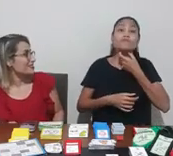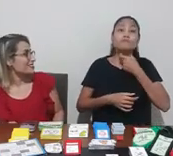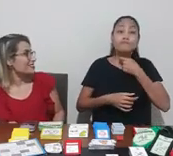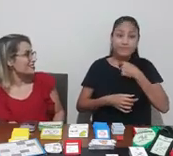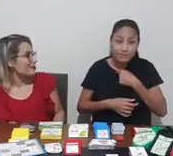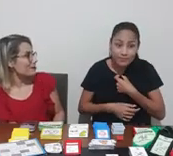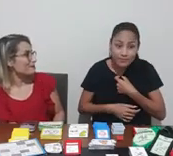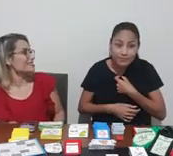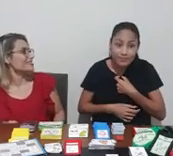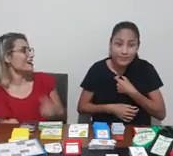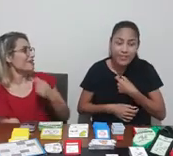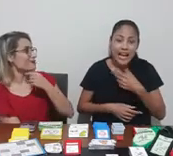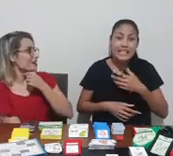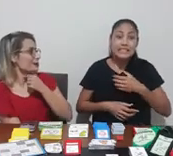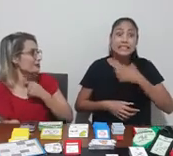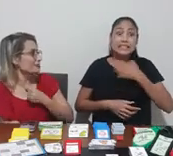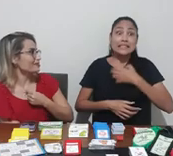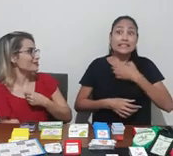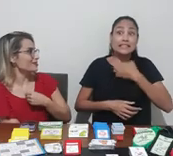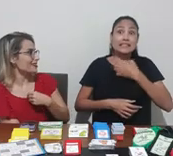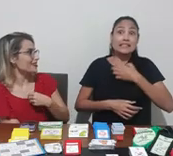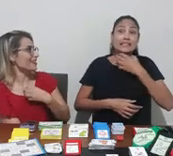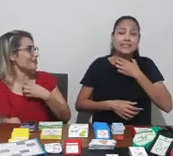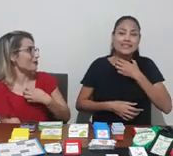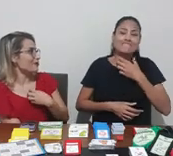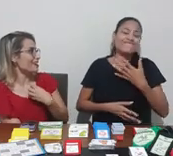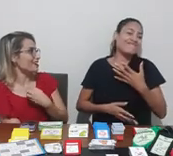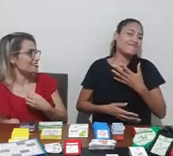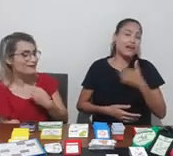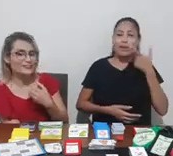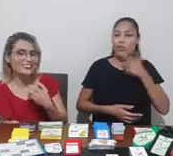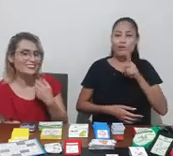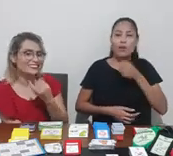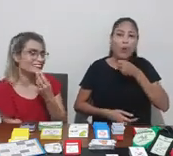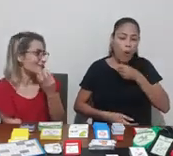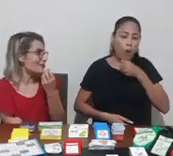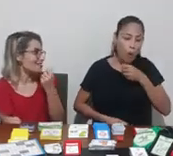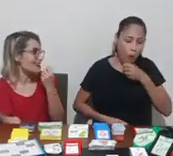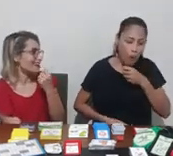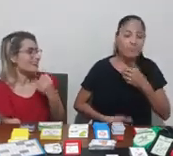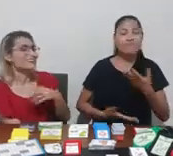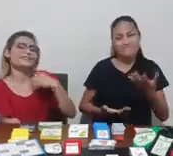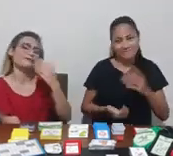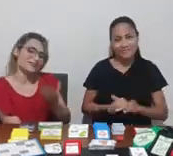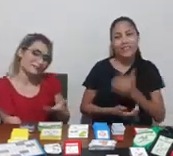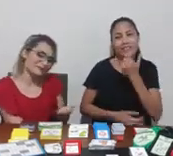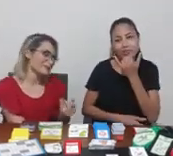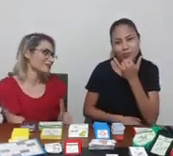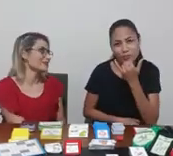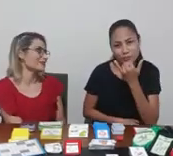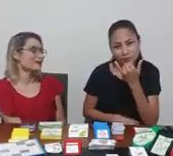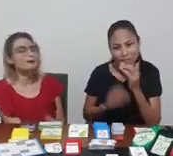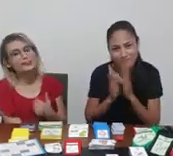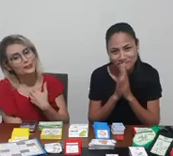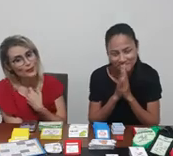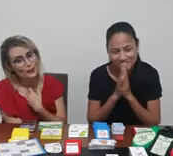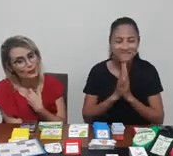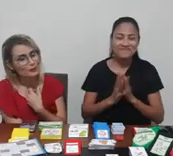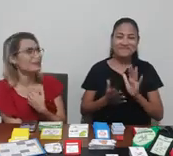Então, se eu começar a ficar engolindo no seco, aí começa a vontade de coçar a garganta e começa a tossir. Então,